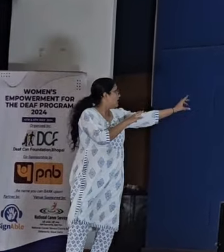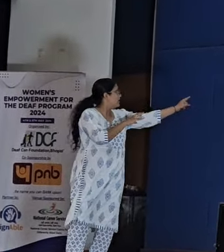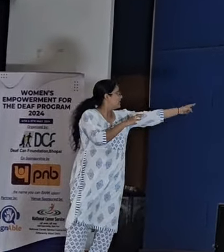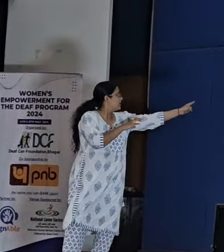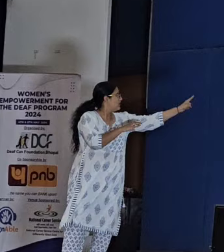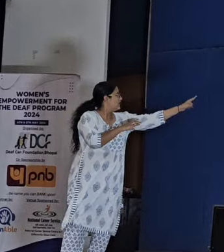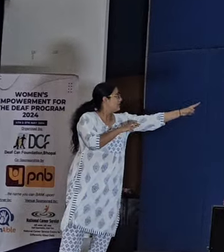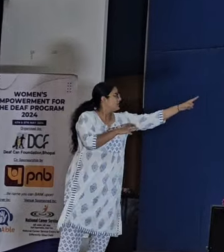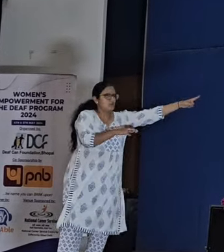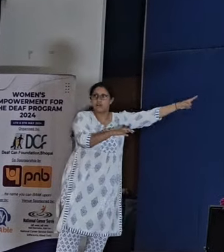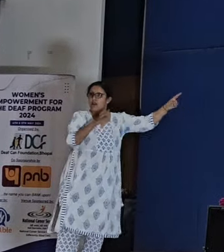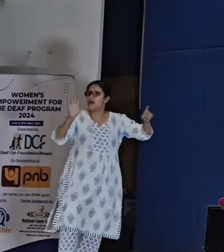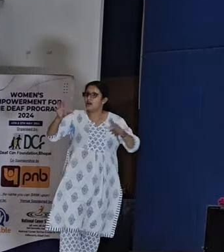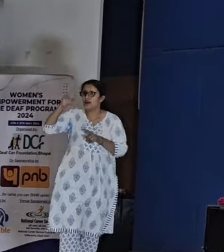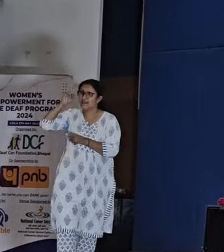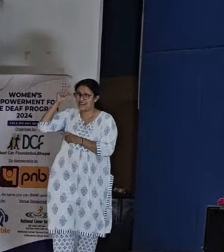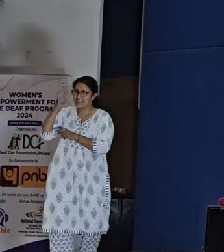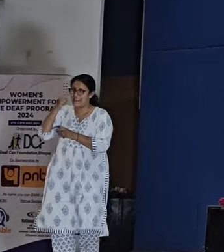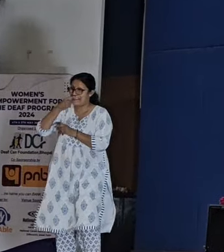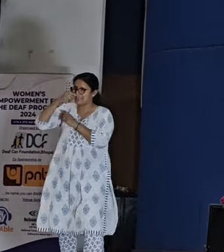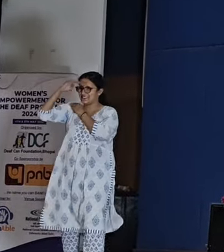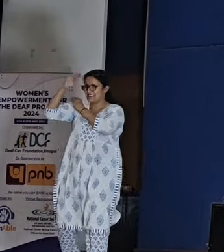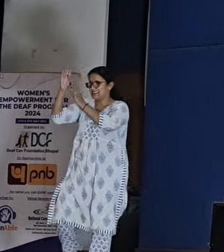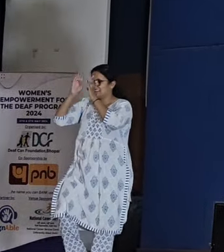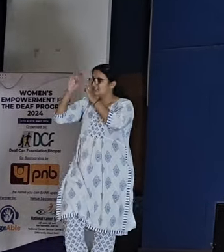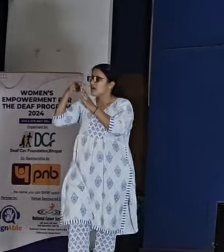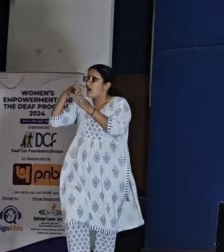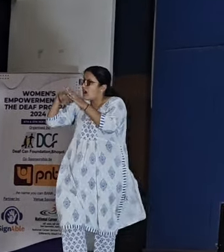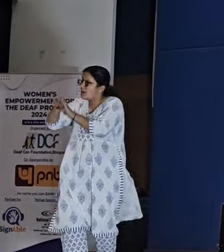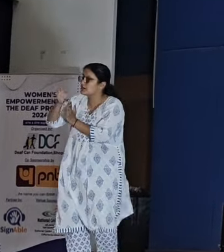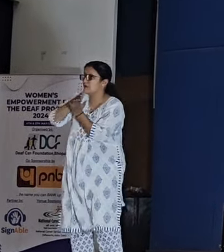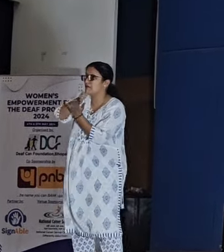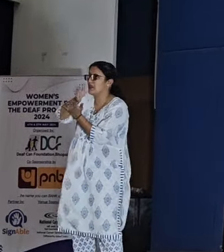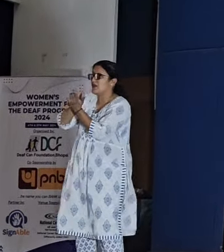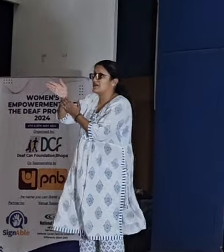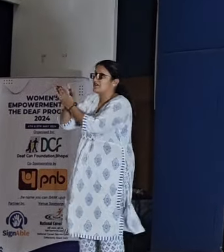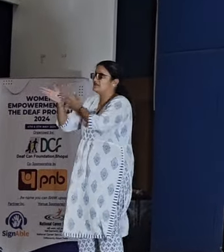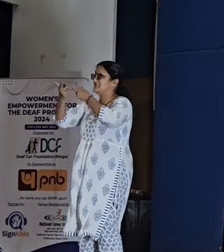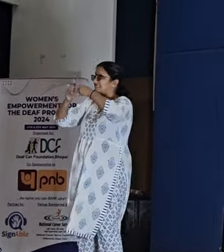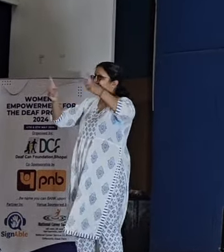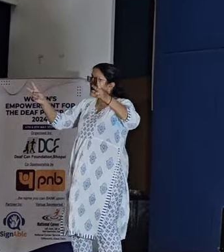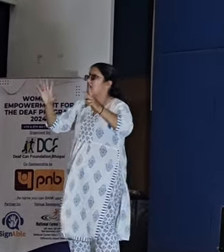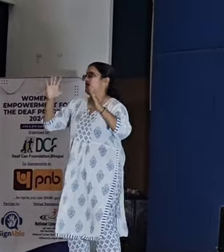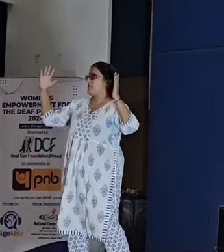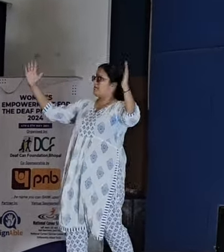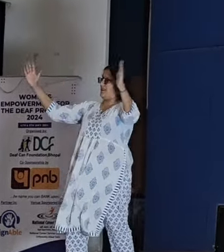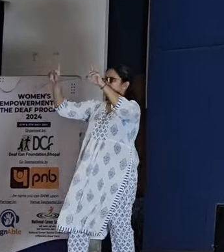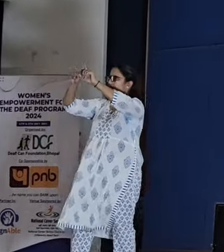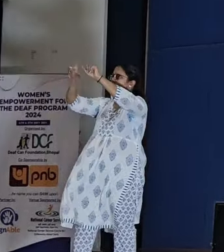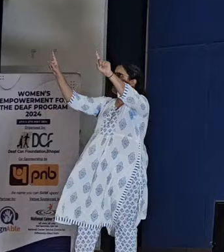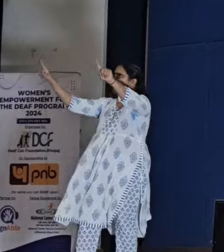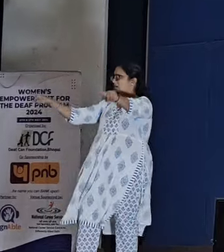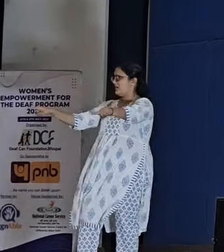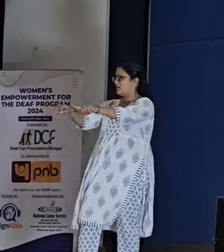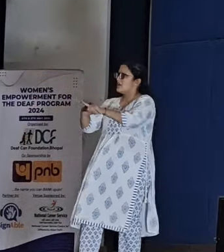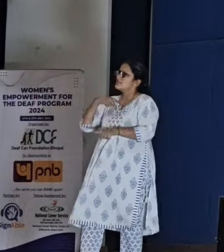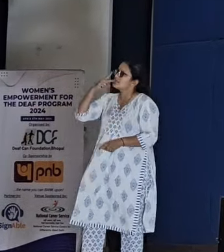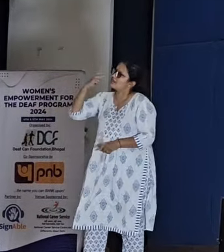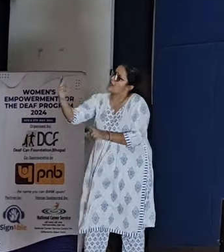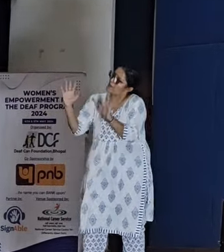प्रॉपर नहीं देख पाते, कुछ कुछ लोग कुछ कम देखते हैं, उससे जैसे कि तीन सर्कल होते हैं तो इतना एरिया उनका फिक्स रहता है कि